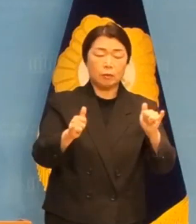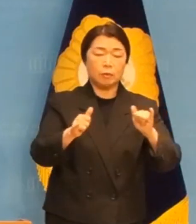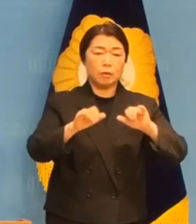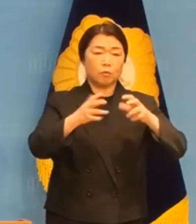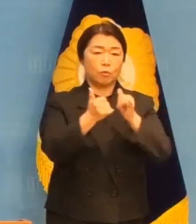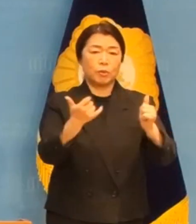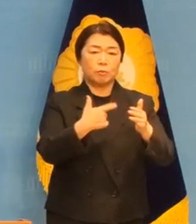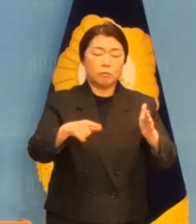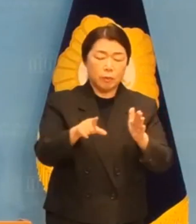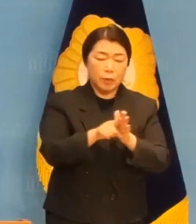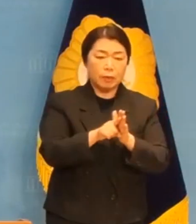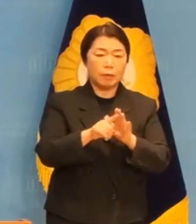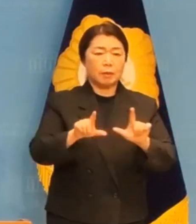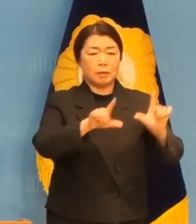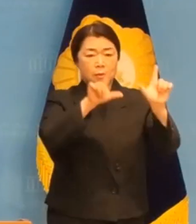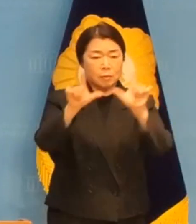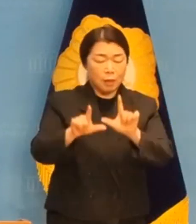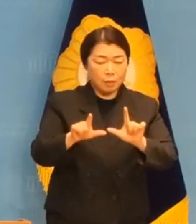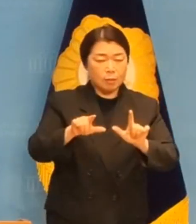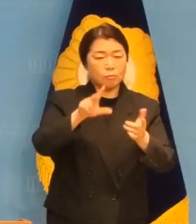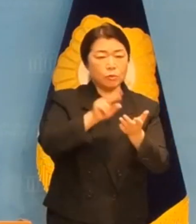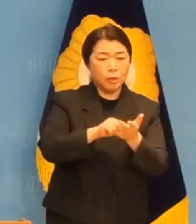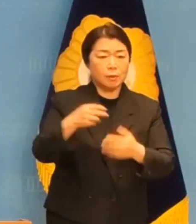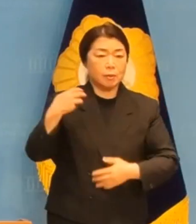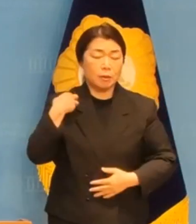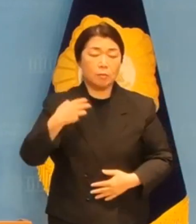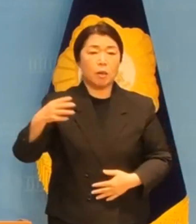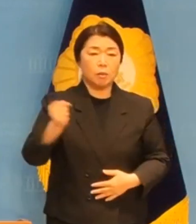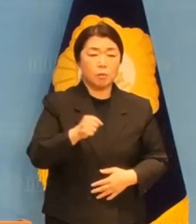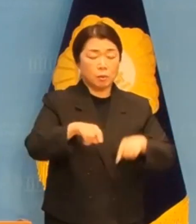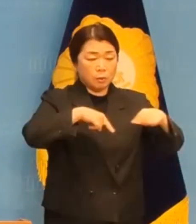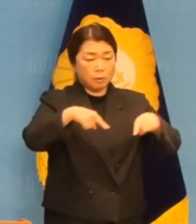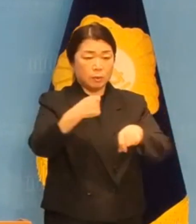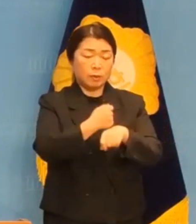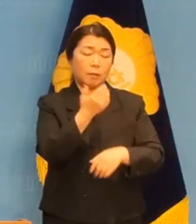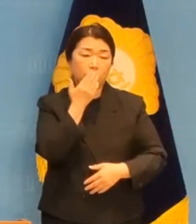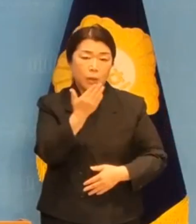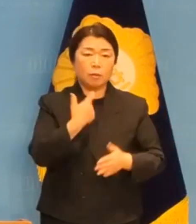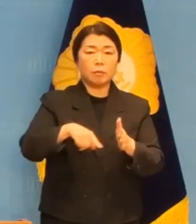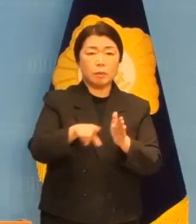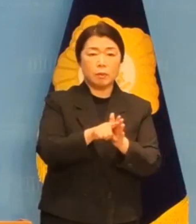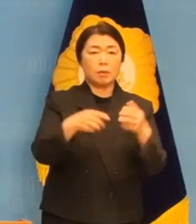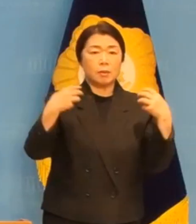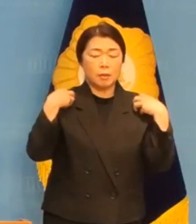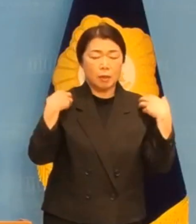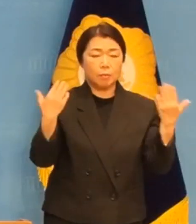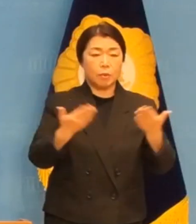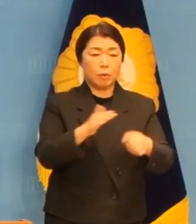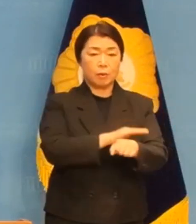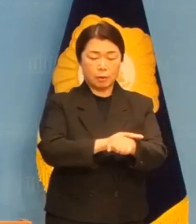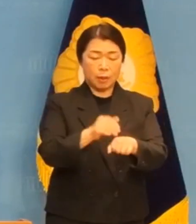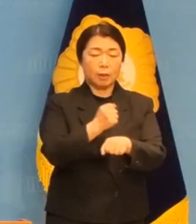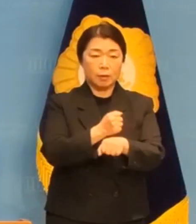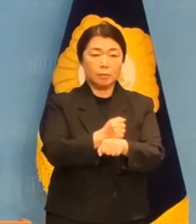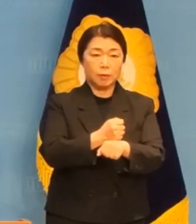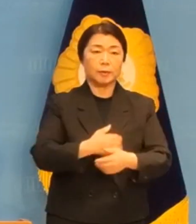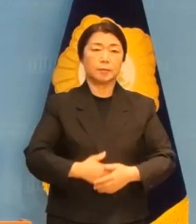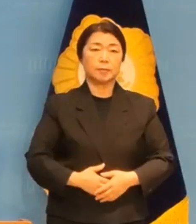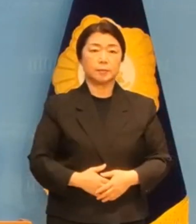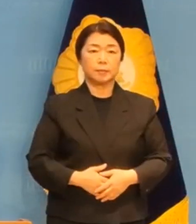위한 민생 현안을 책임 있게 챙길 수 있도록 책임과 역할을 다하겠습니다.